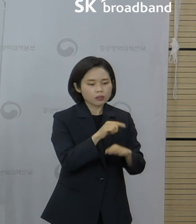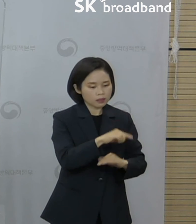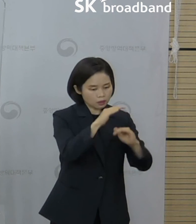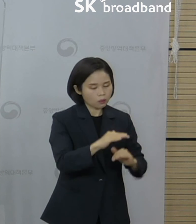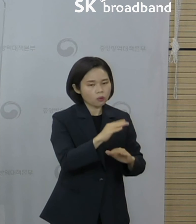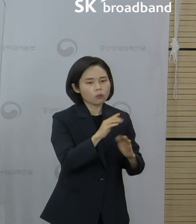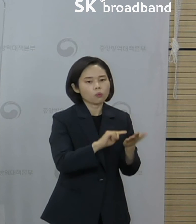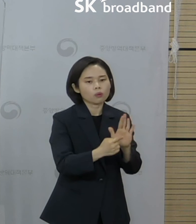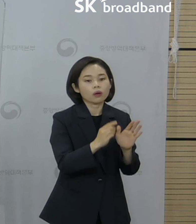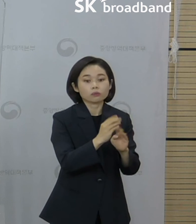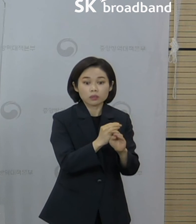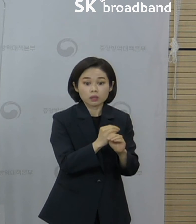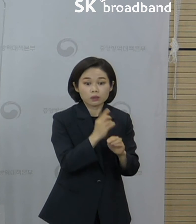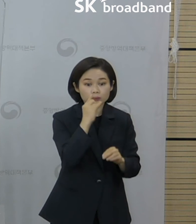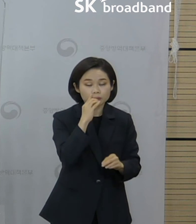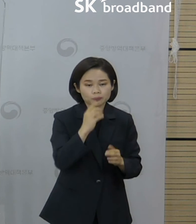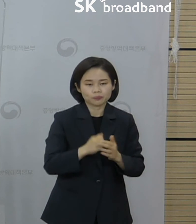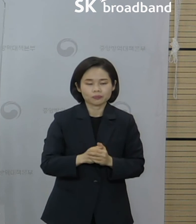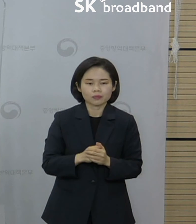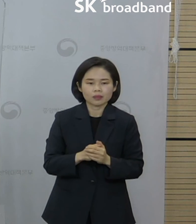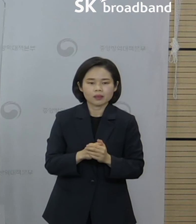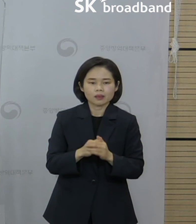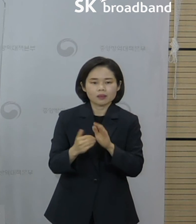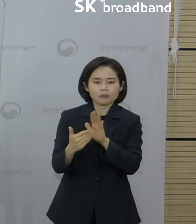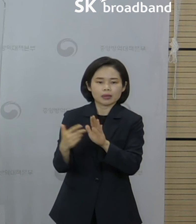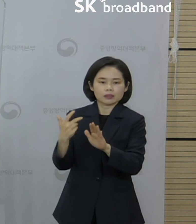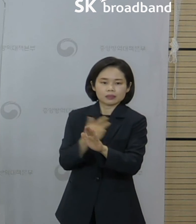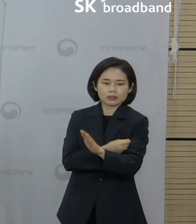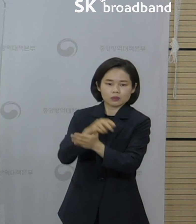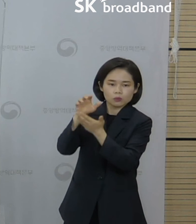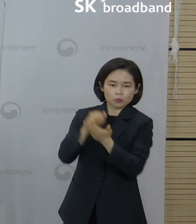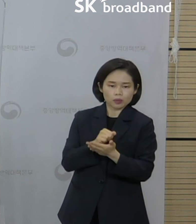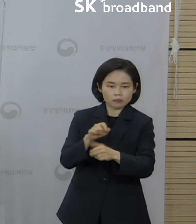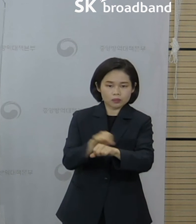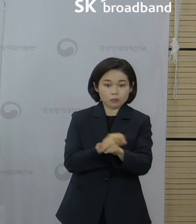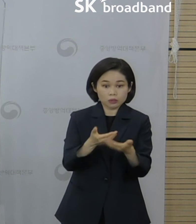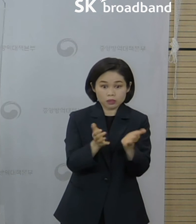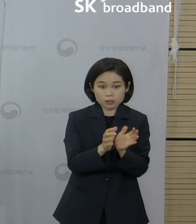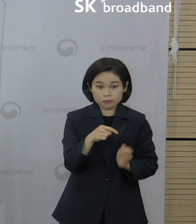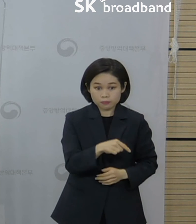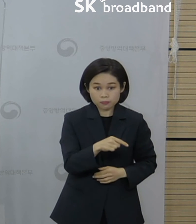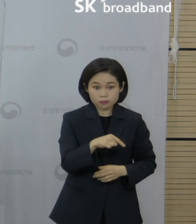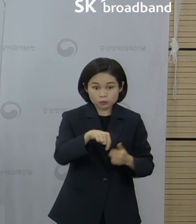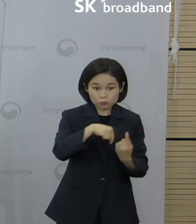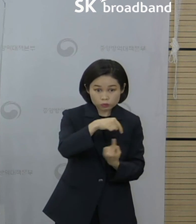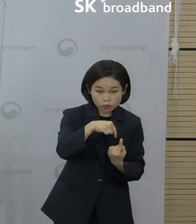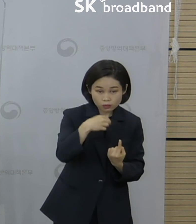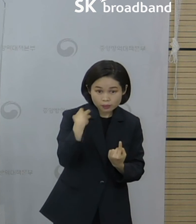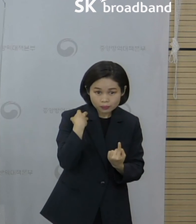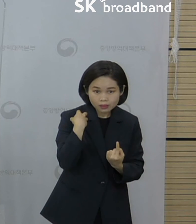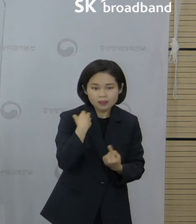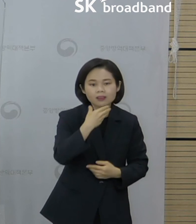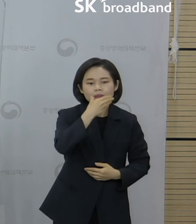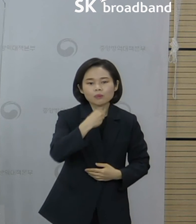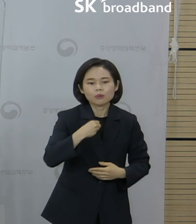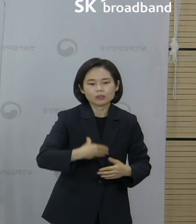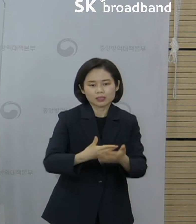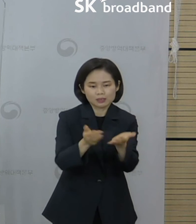네, 백신 도입 TF의 구성 운영과 관련해서는 보건복지부에서 별도의 설명